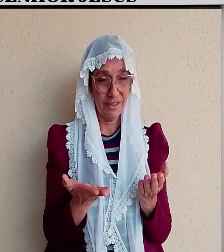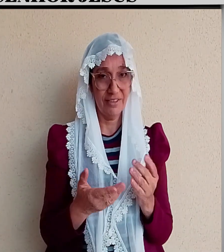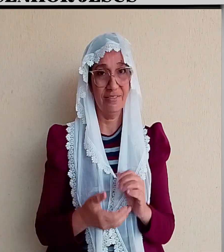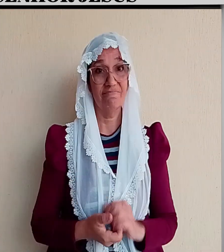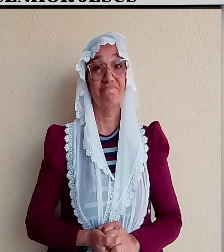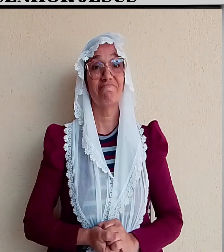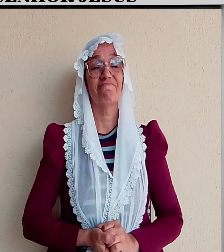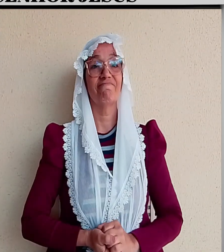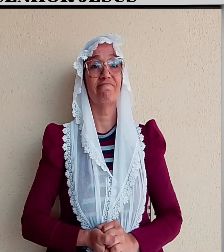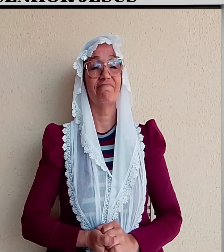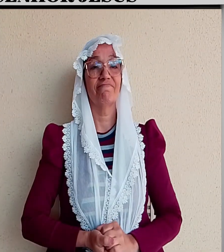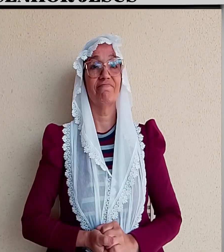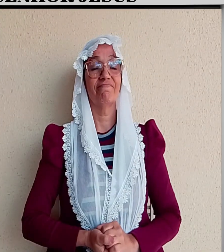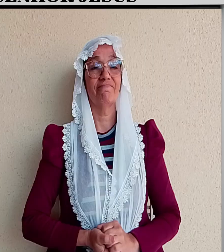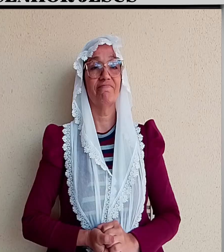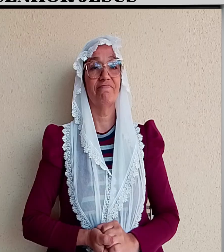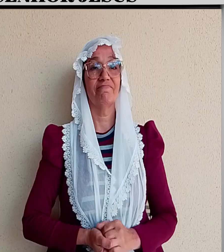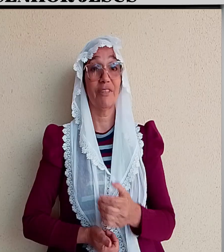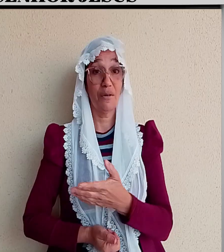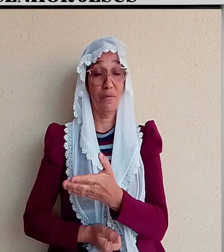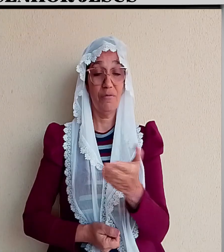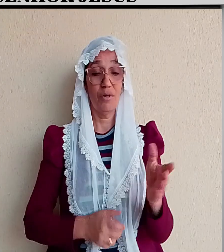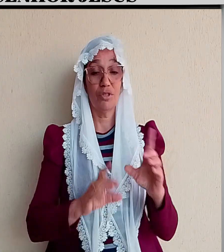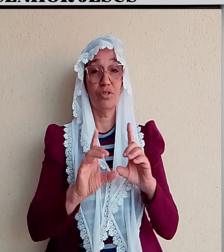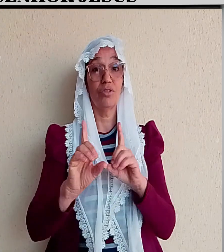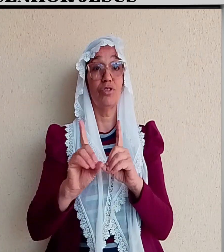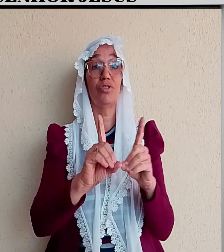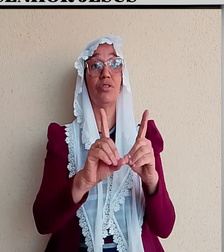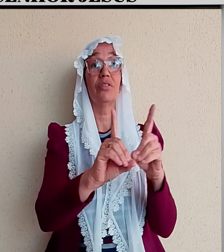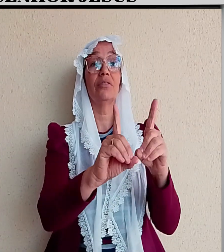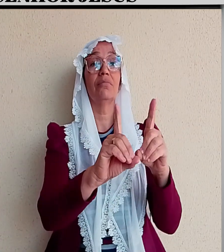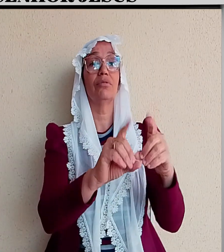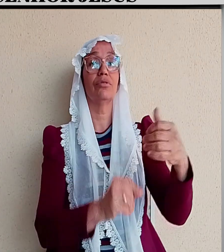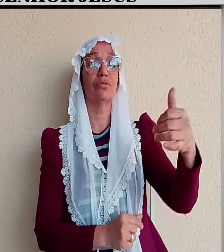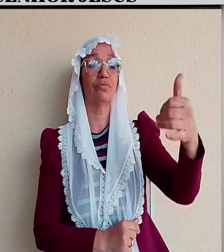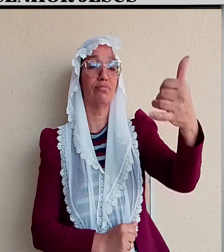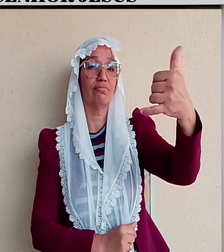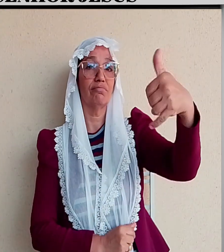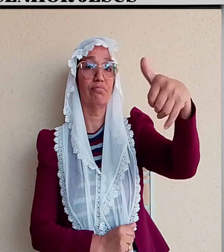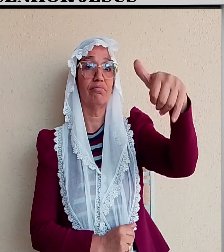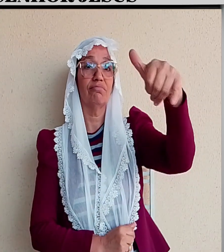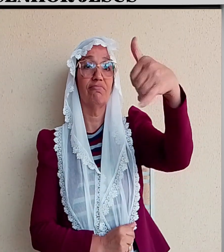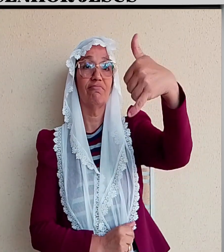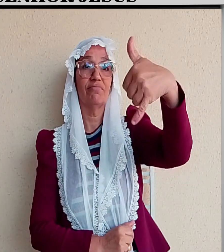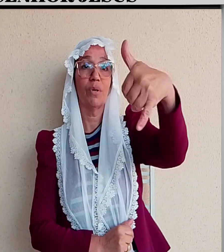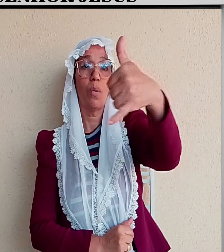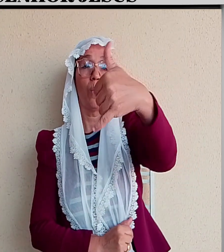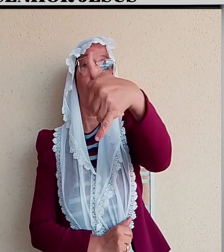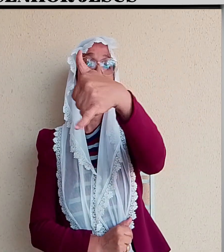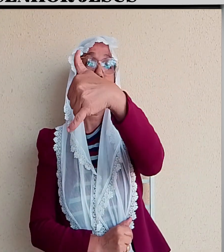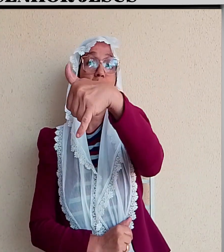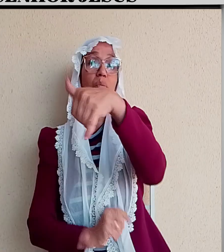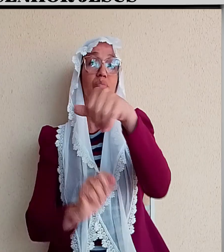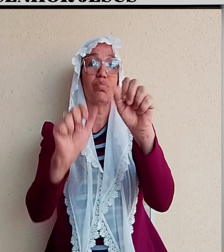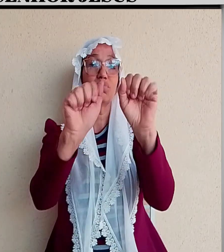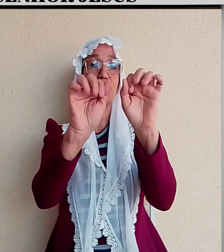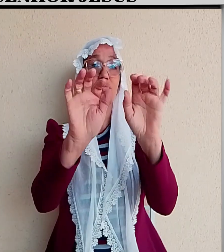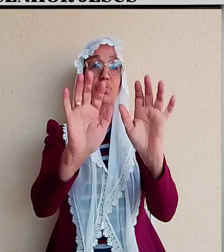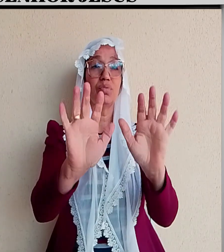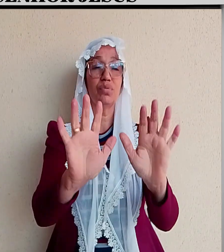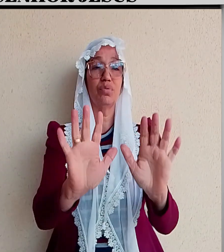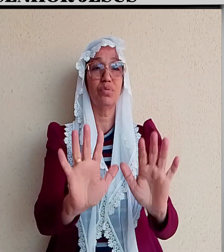o Senhor te diz: tu és um bem-aventurado. Sabe por quê? Aleluia. Alguém irá te trair, mas você não.